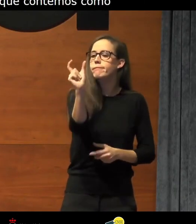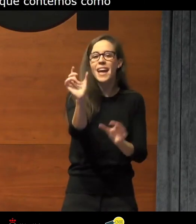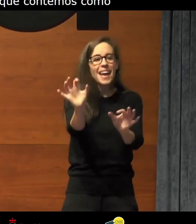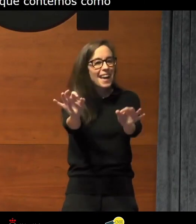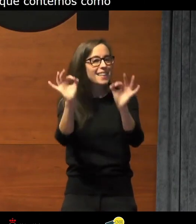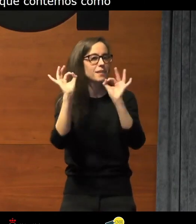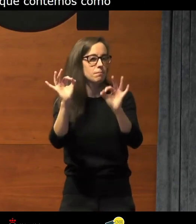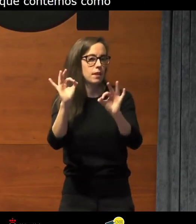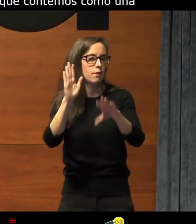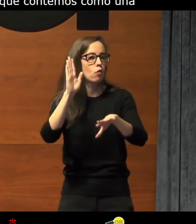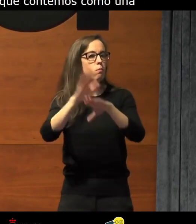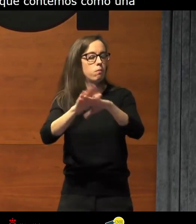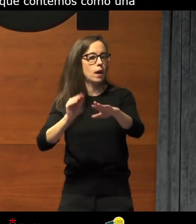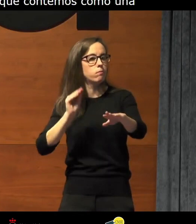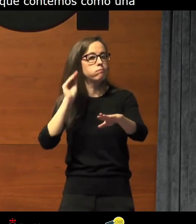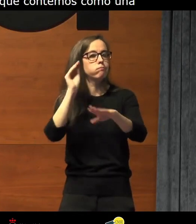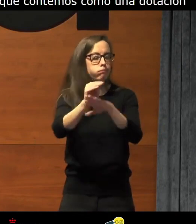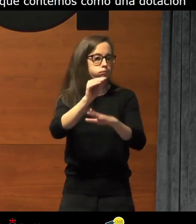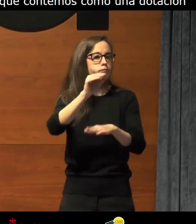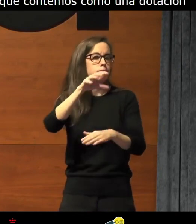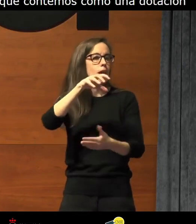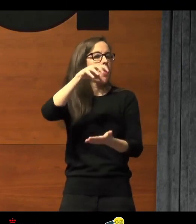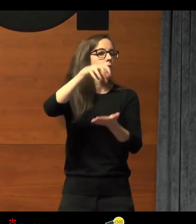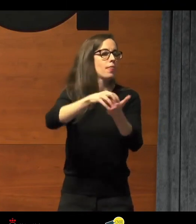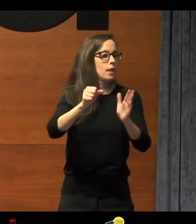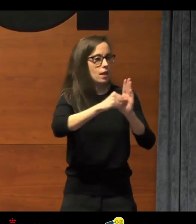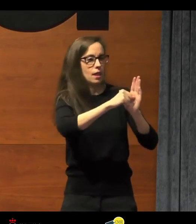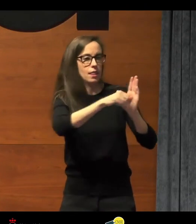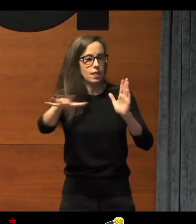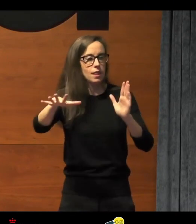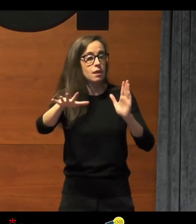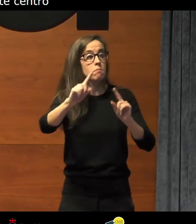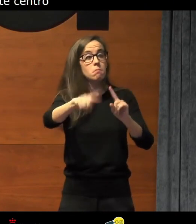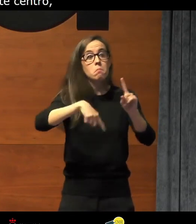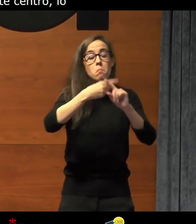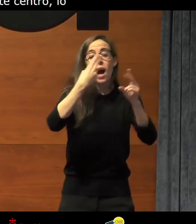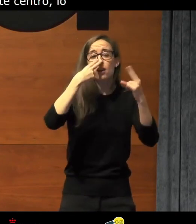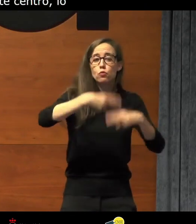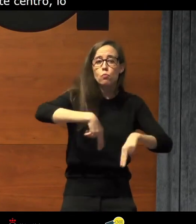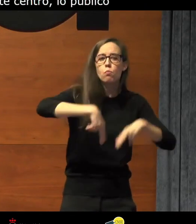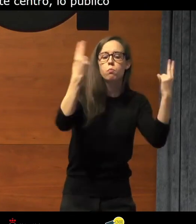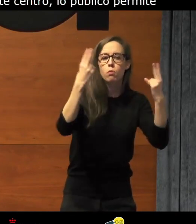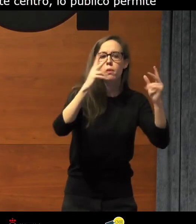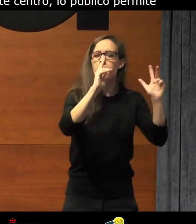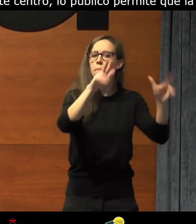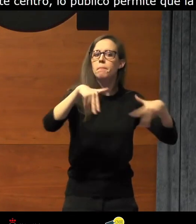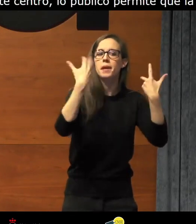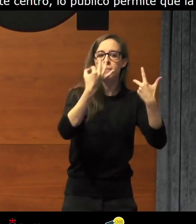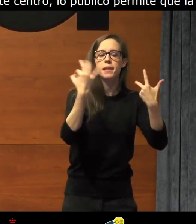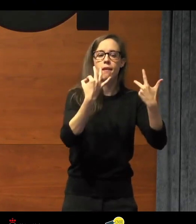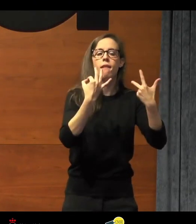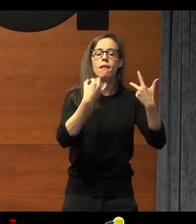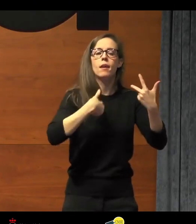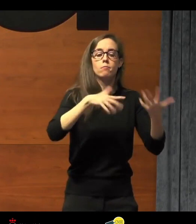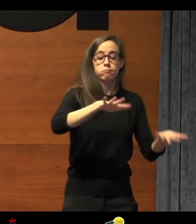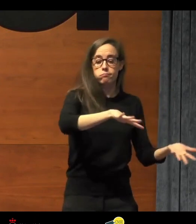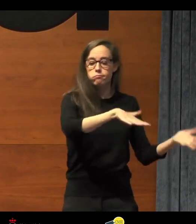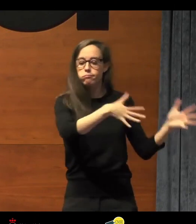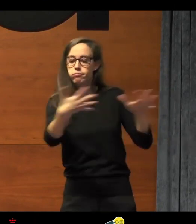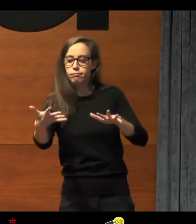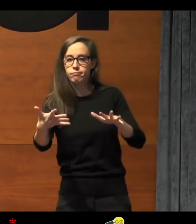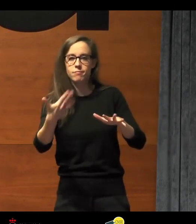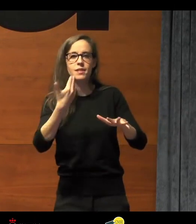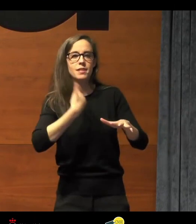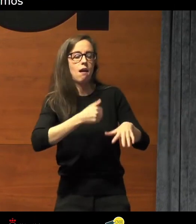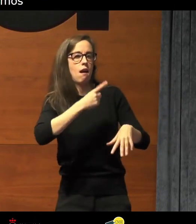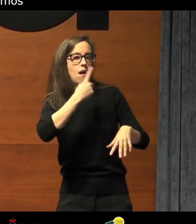este centro. Lo público también permite que la podamos incrementar como la hemos incrementado en el ejercicio anterior.